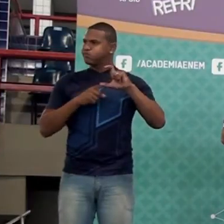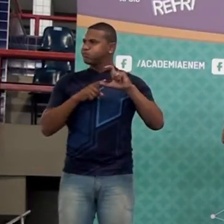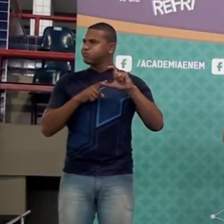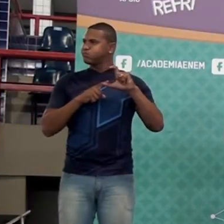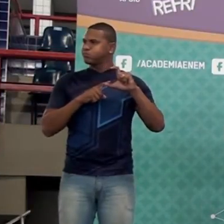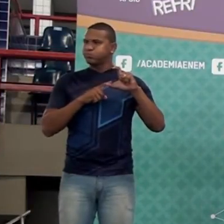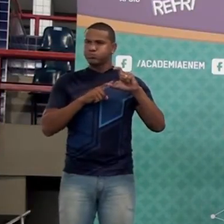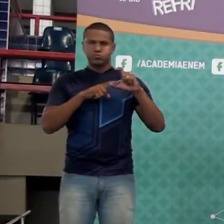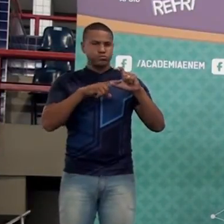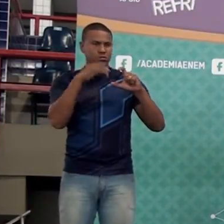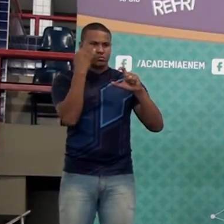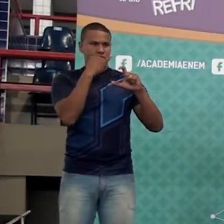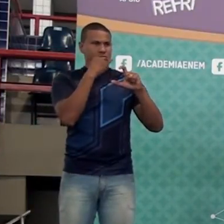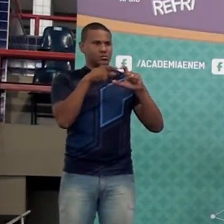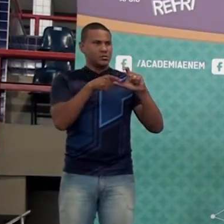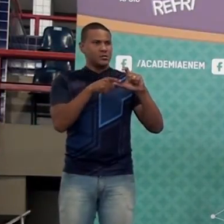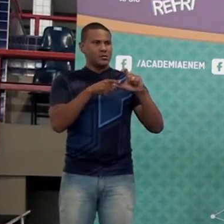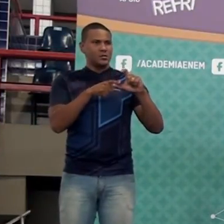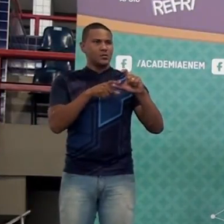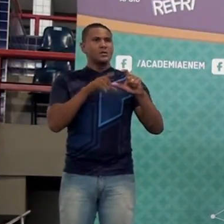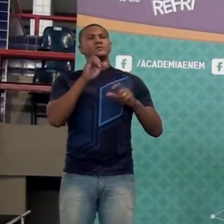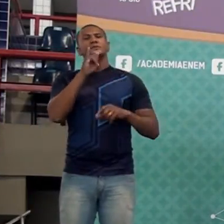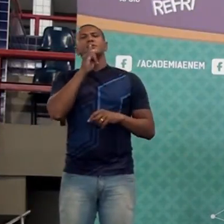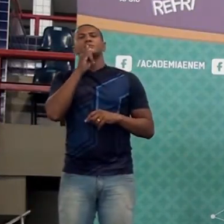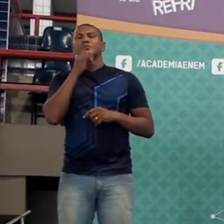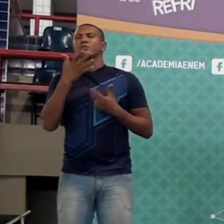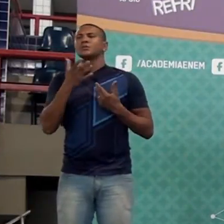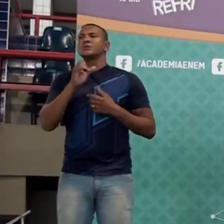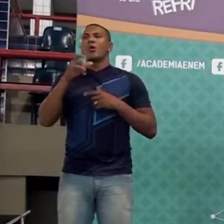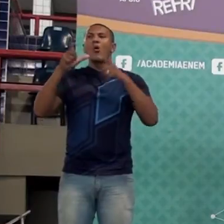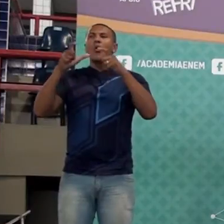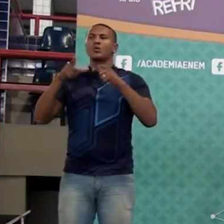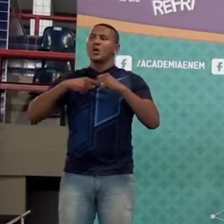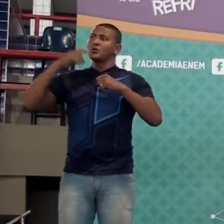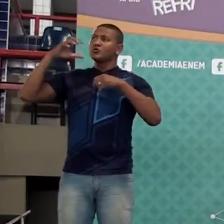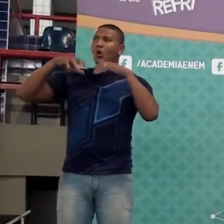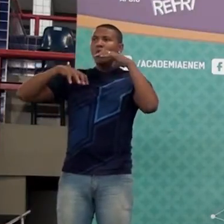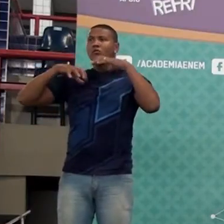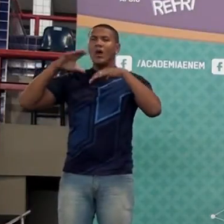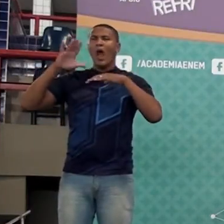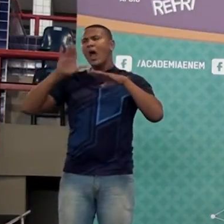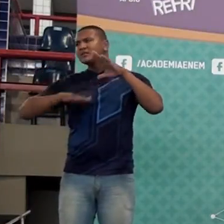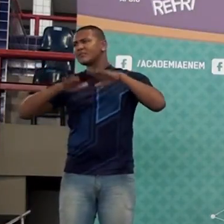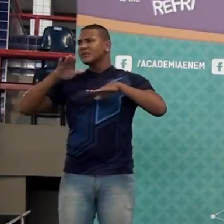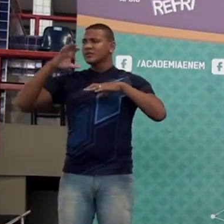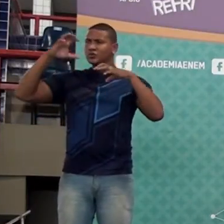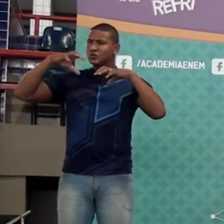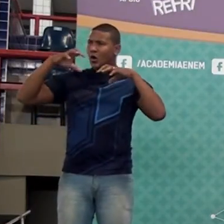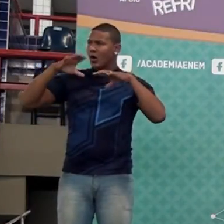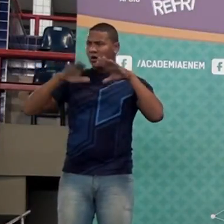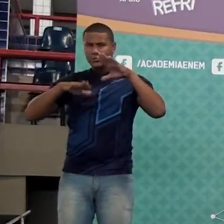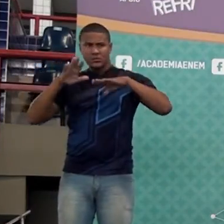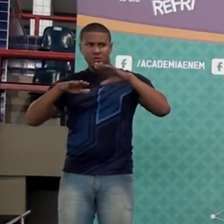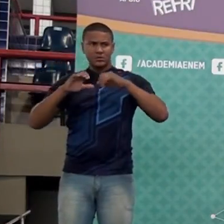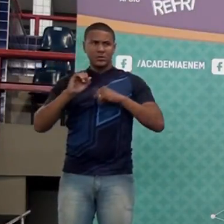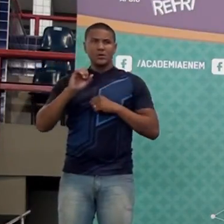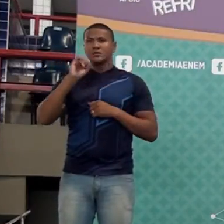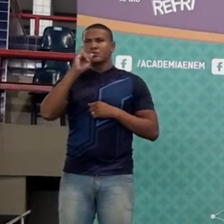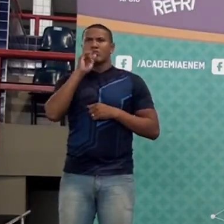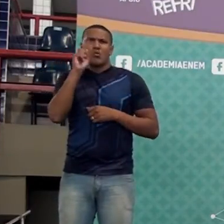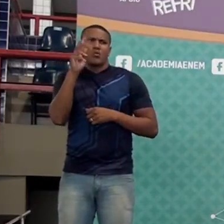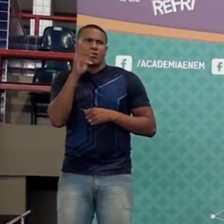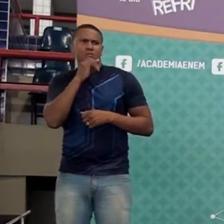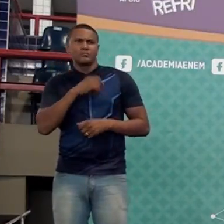que o cara mora numa região que chove de vez em quando. Beleza, aí está lá armazenada a bateria lá na casa dele